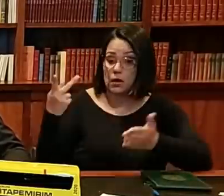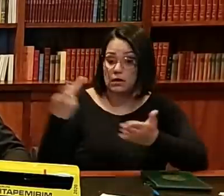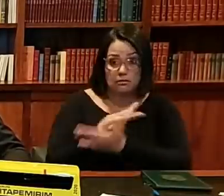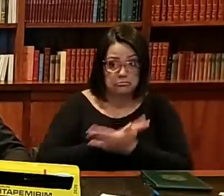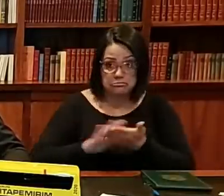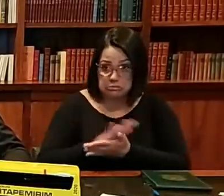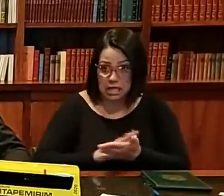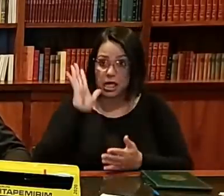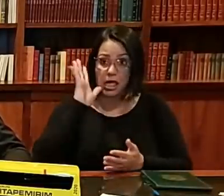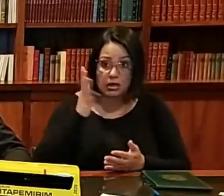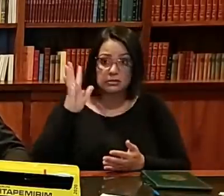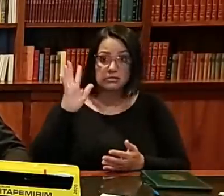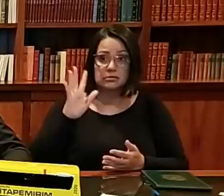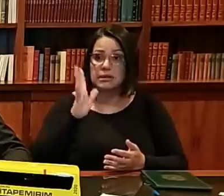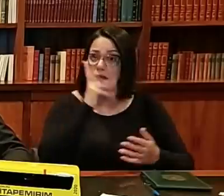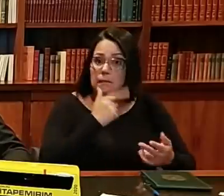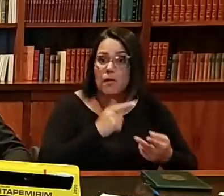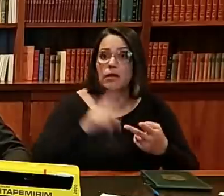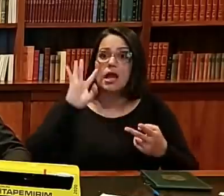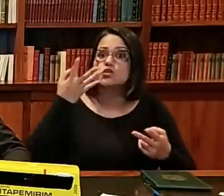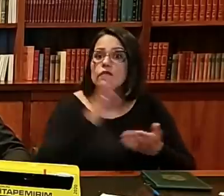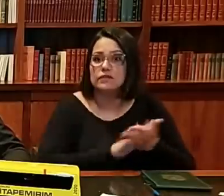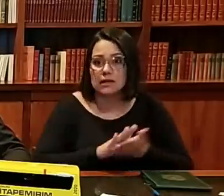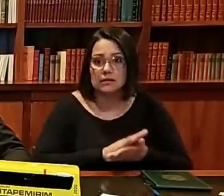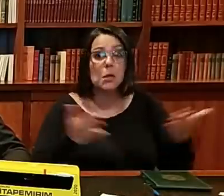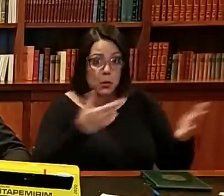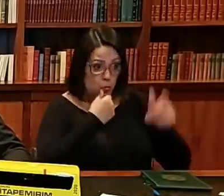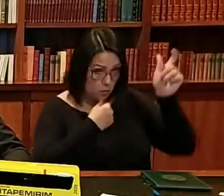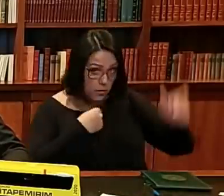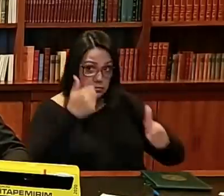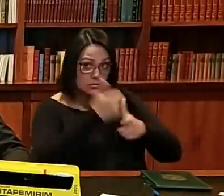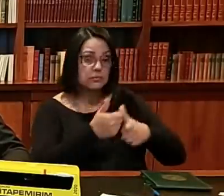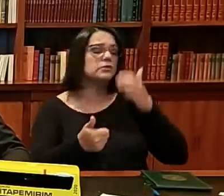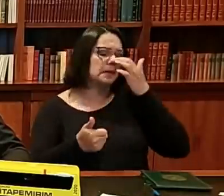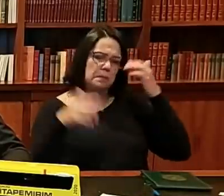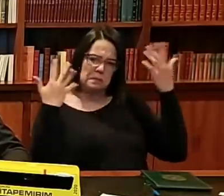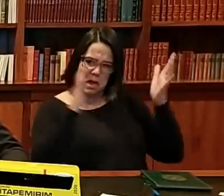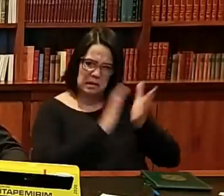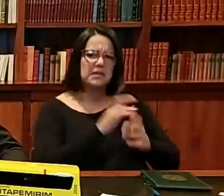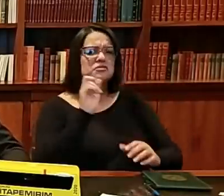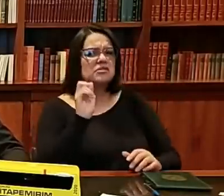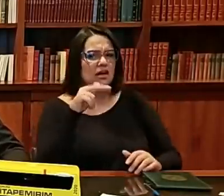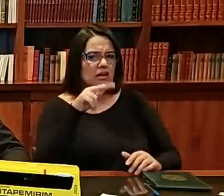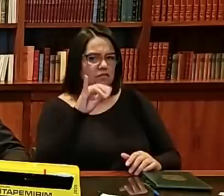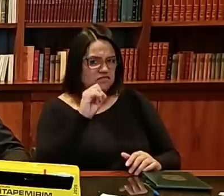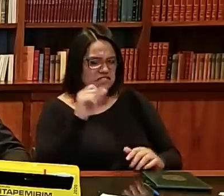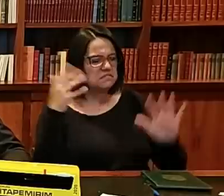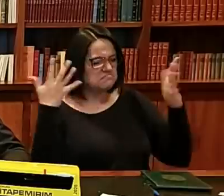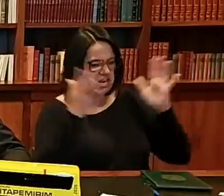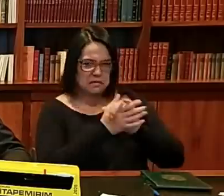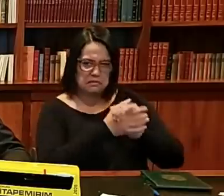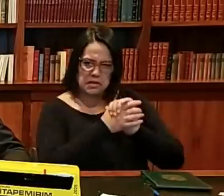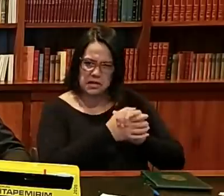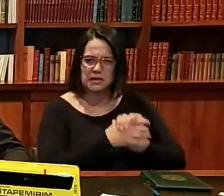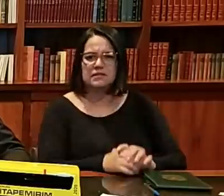deu seriedade total. E Anvisa, eu só tenho a tecer elogios para a Anvisa. E o Almirante Barra falou também